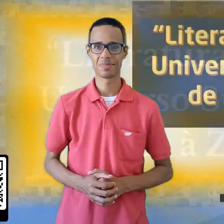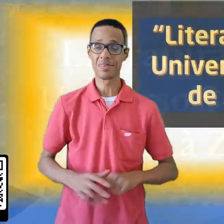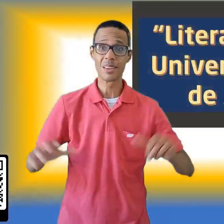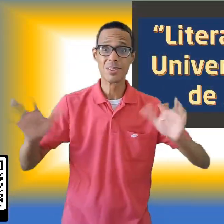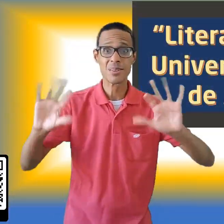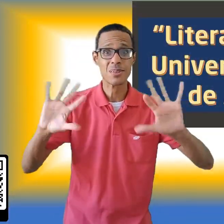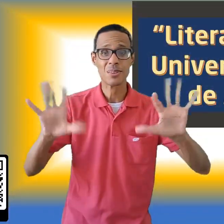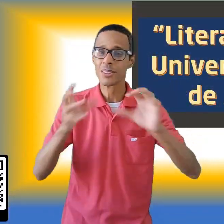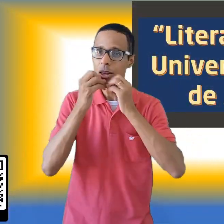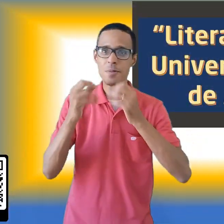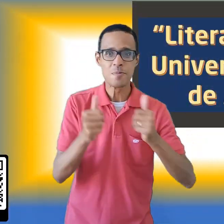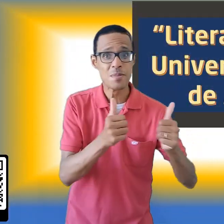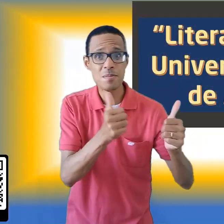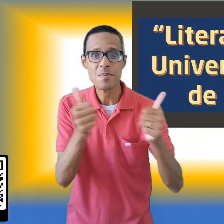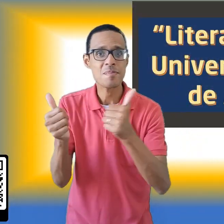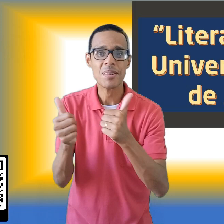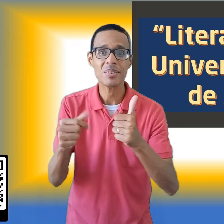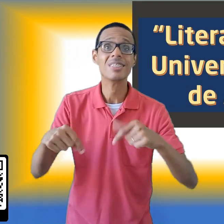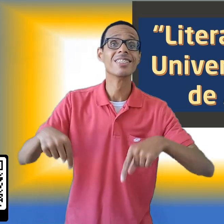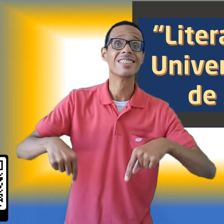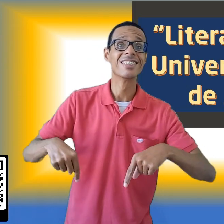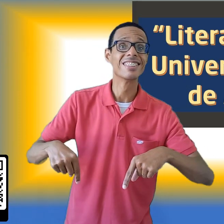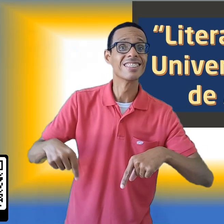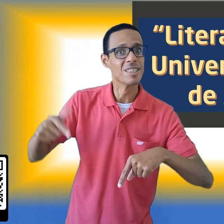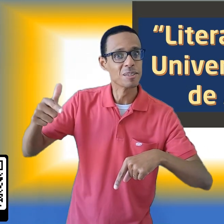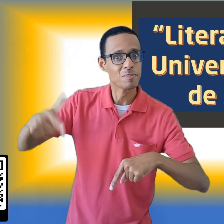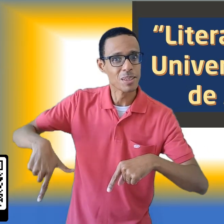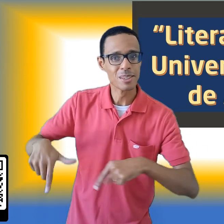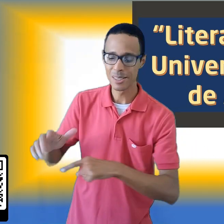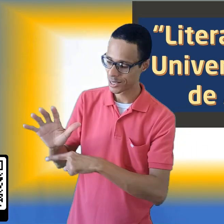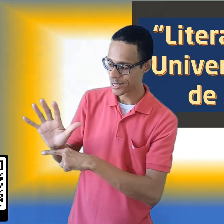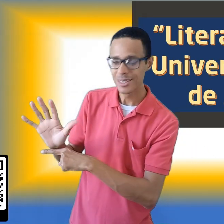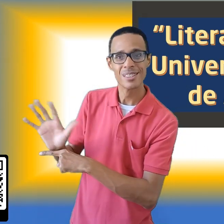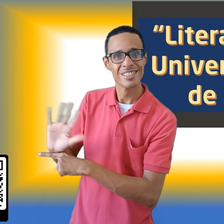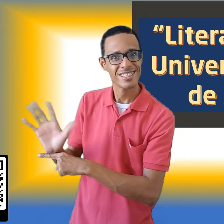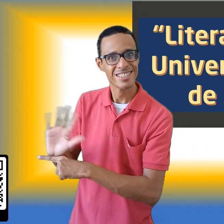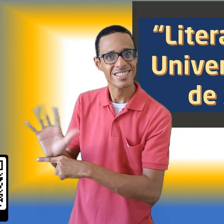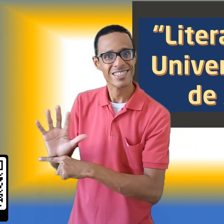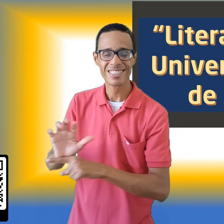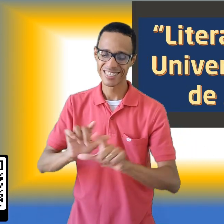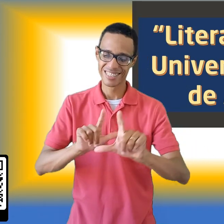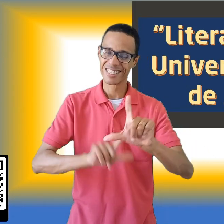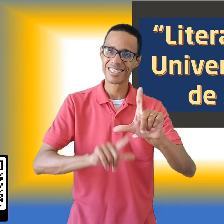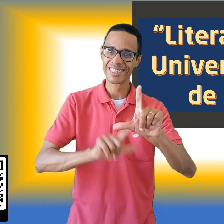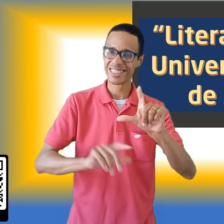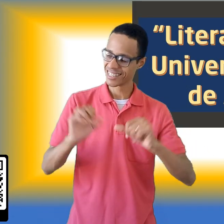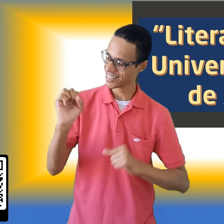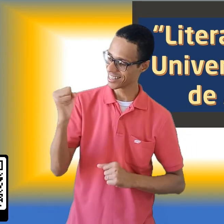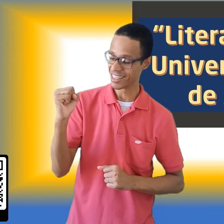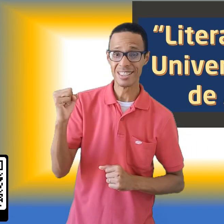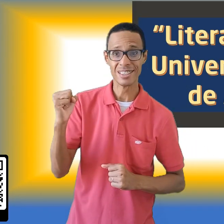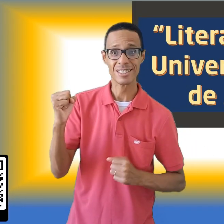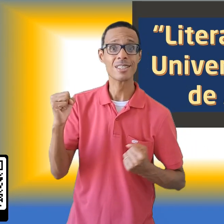Olá pessoal, como estão? Tudo bem com vocês? Voltamos com mais um vídeo e mais títulos para